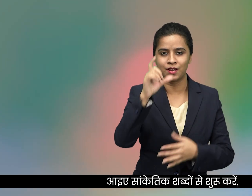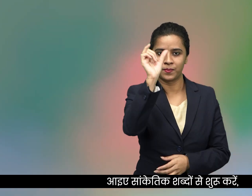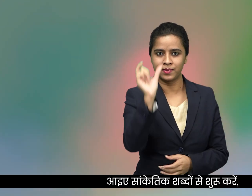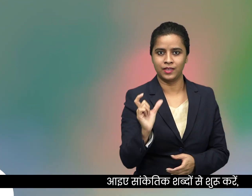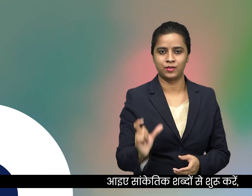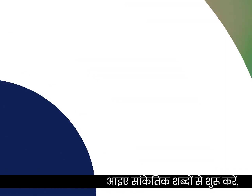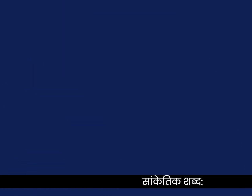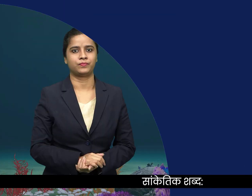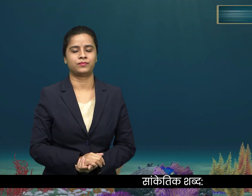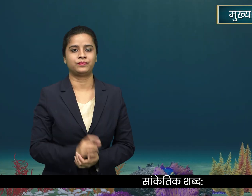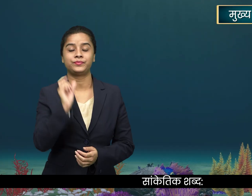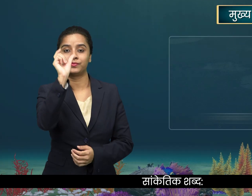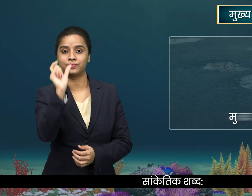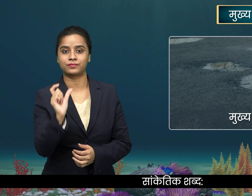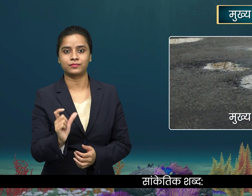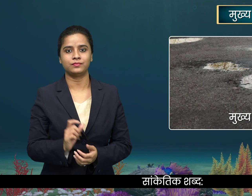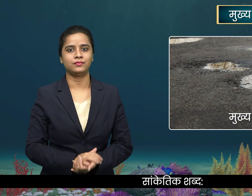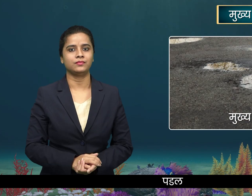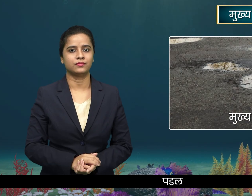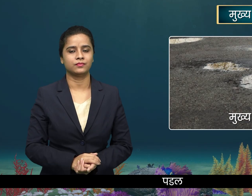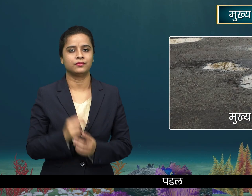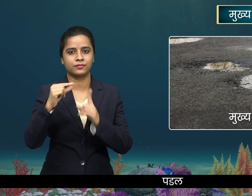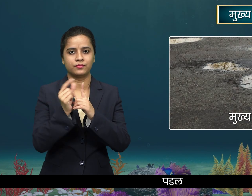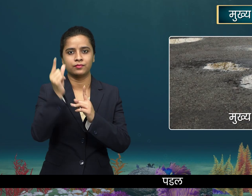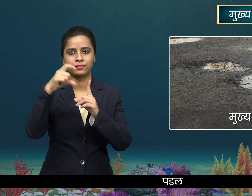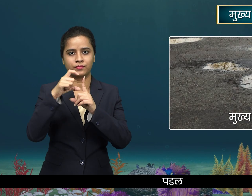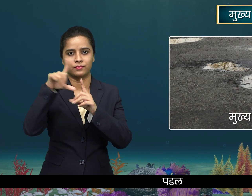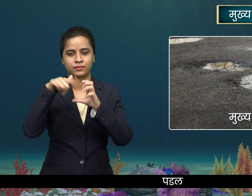शुरू करें। सांकेतिक शब्द: पडल,